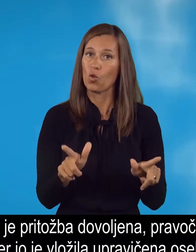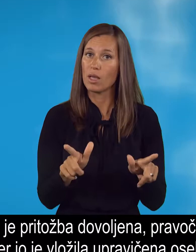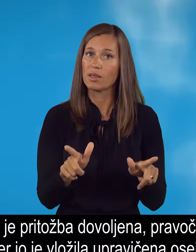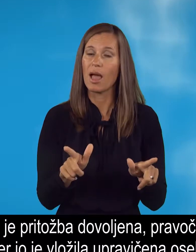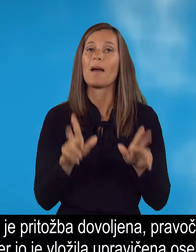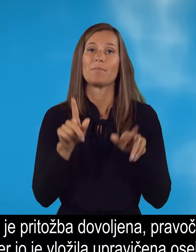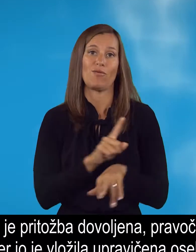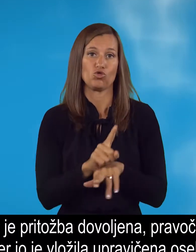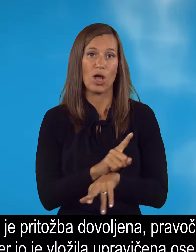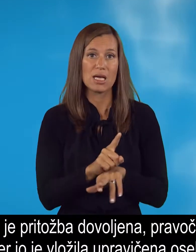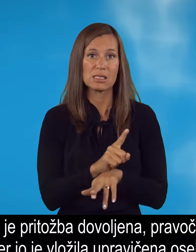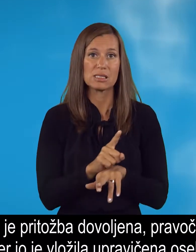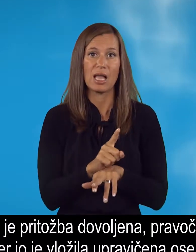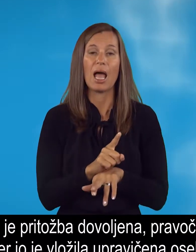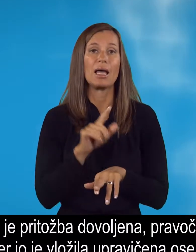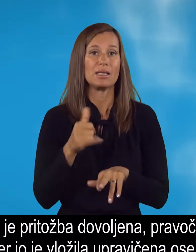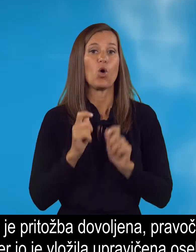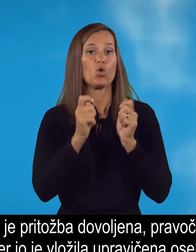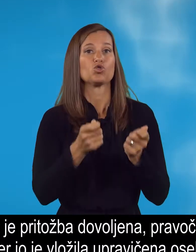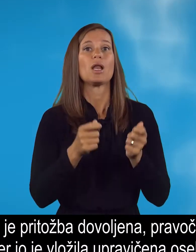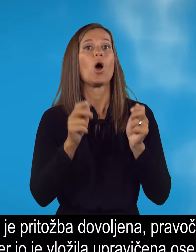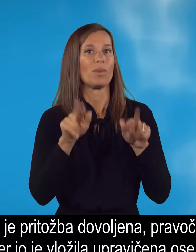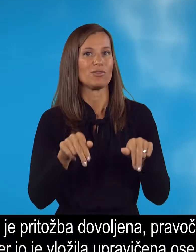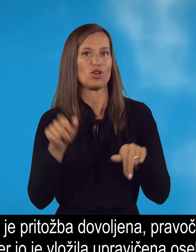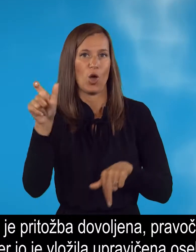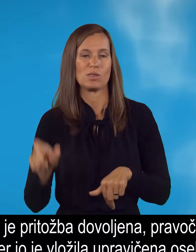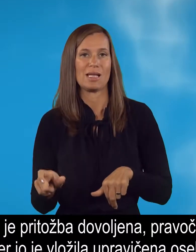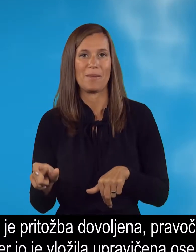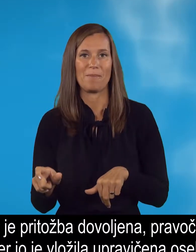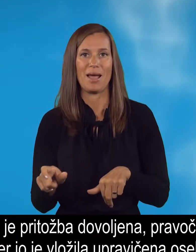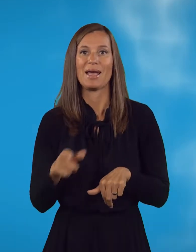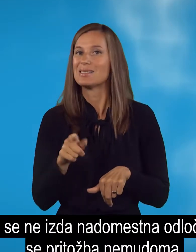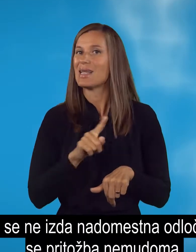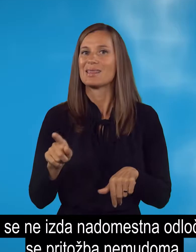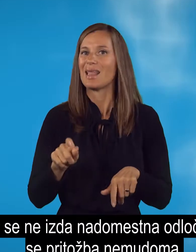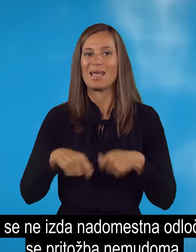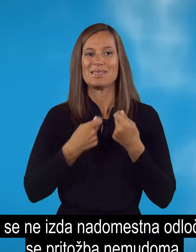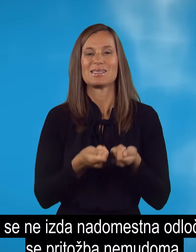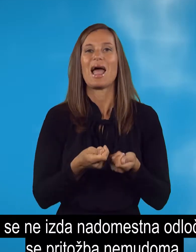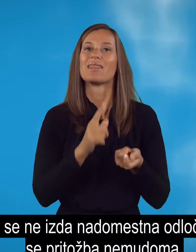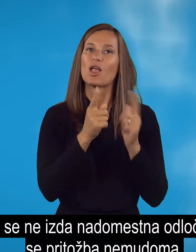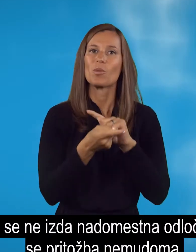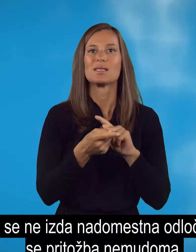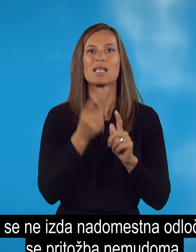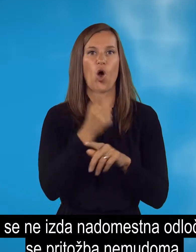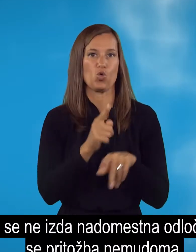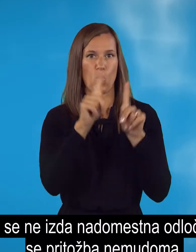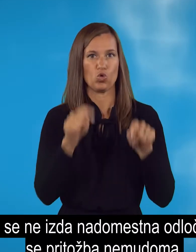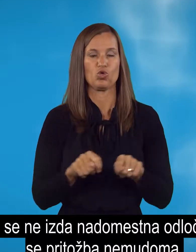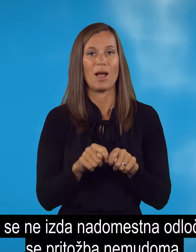dovoljena, pravočasna, ter jo je vložila upravičena oseba in se ne izda nadomestna odločba, se